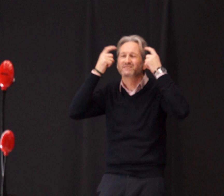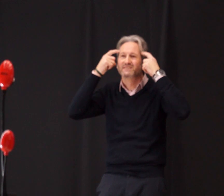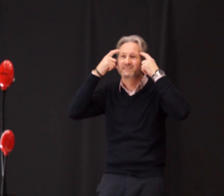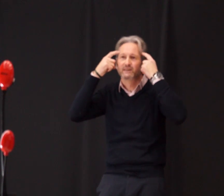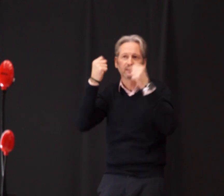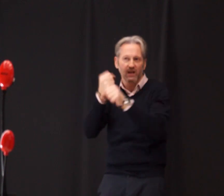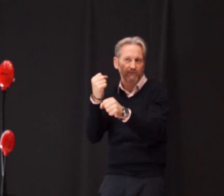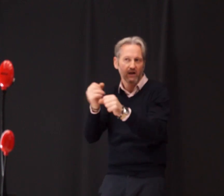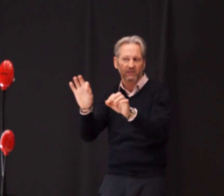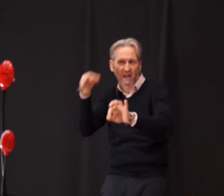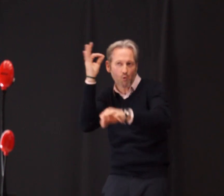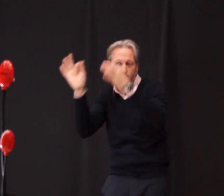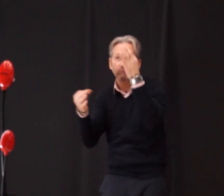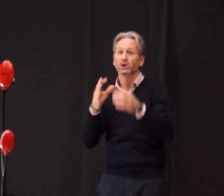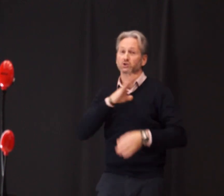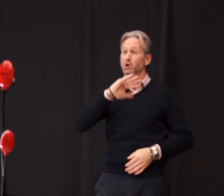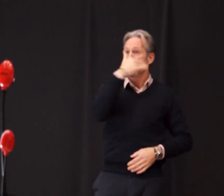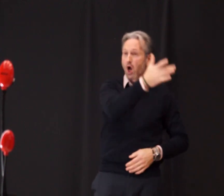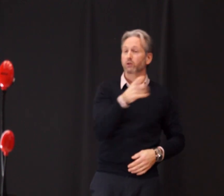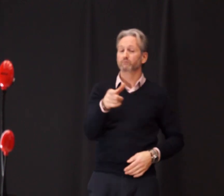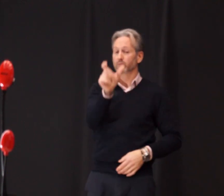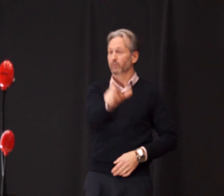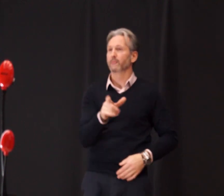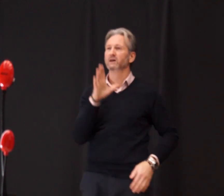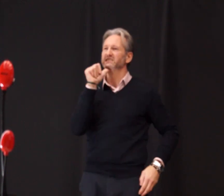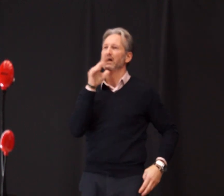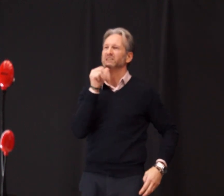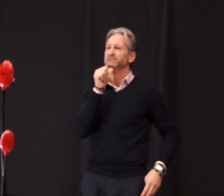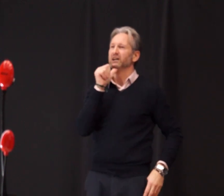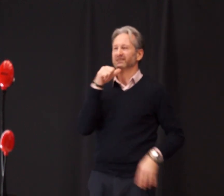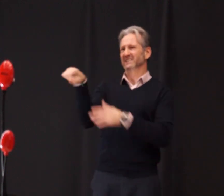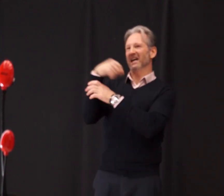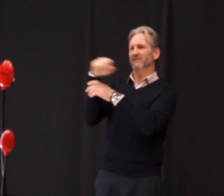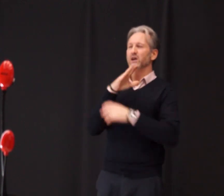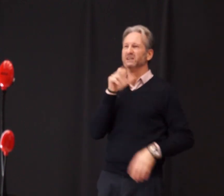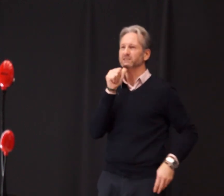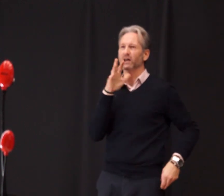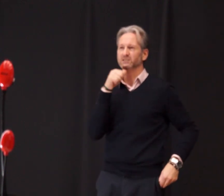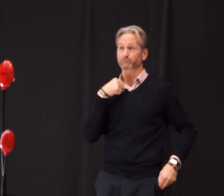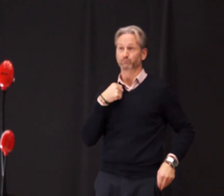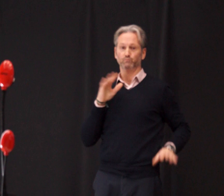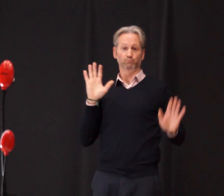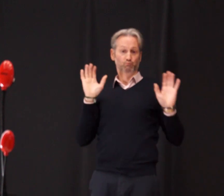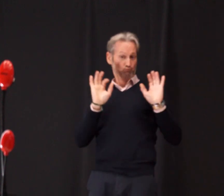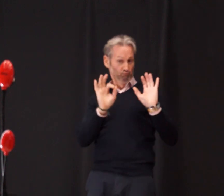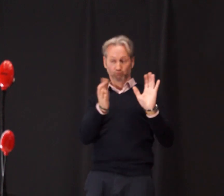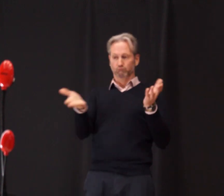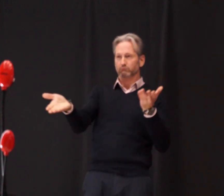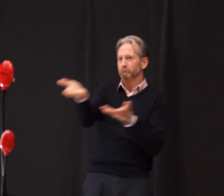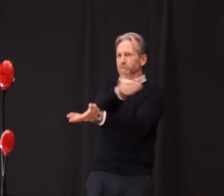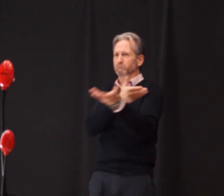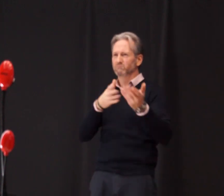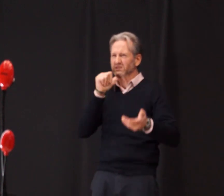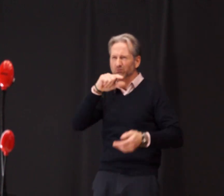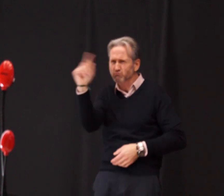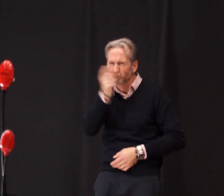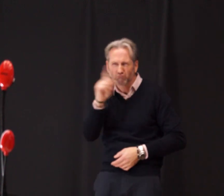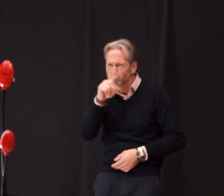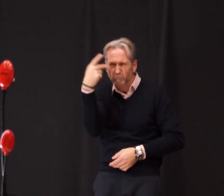pas la première. Donc l'idée pour les enfants, c'est de travailler sur ces formes-là. Par exemple, je déteste, ce signe je déteste. Et les enfants discutent